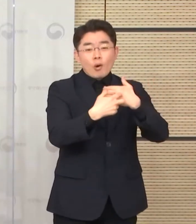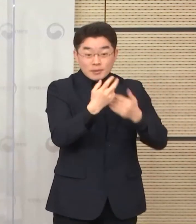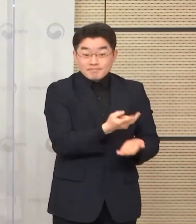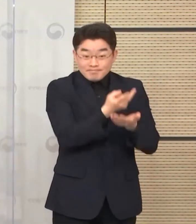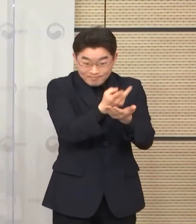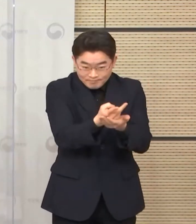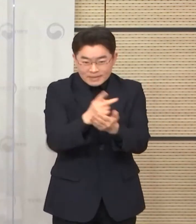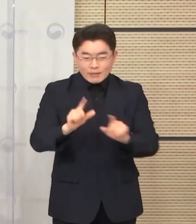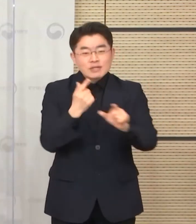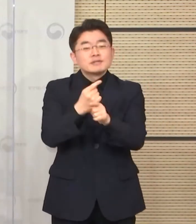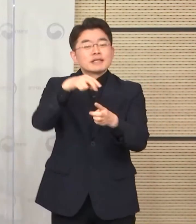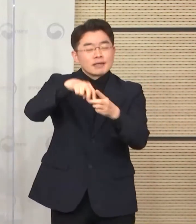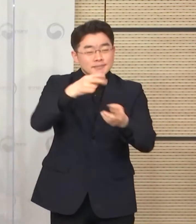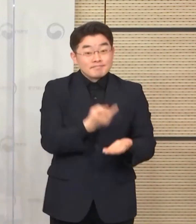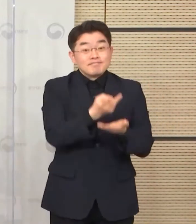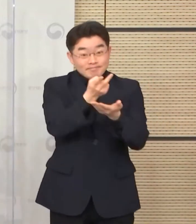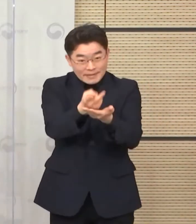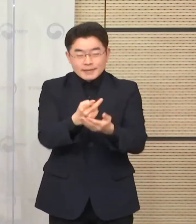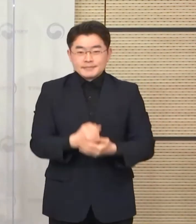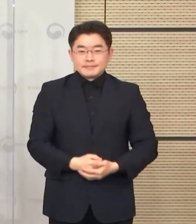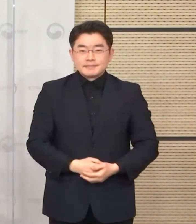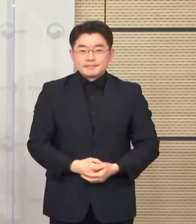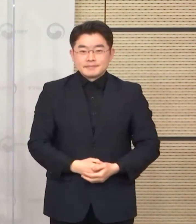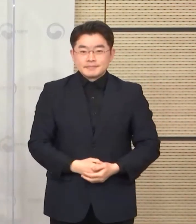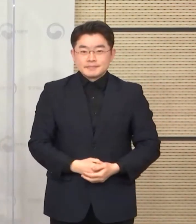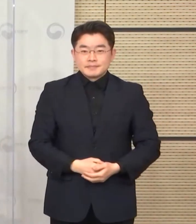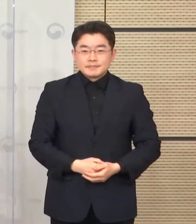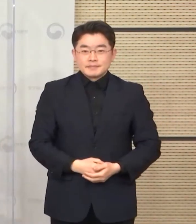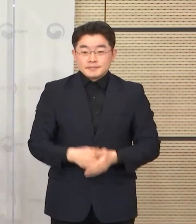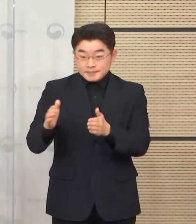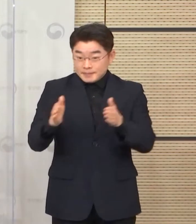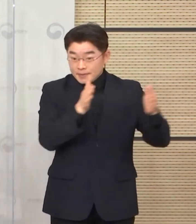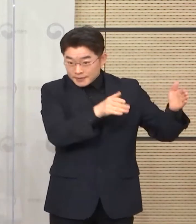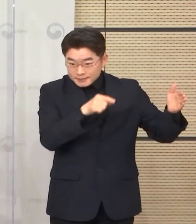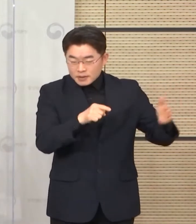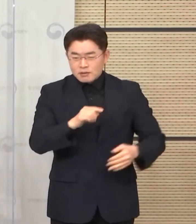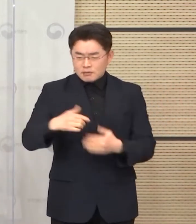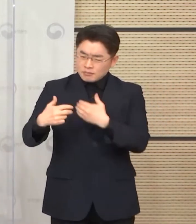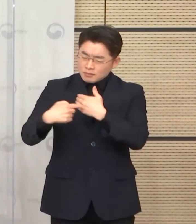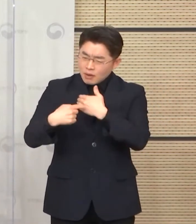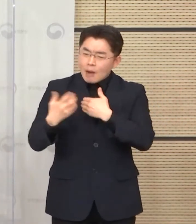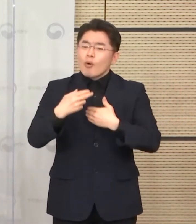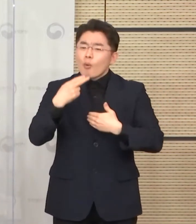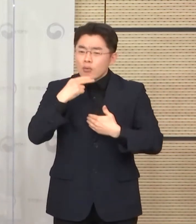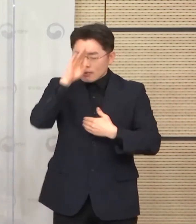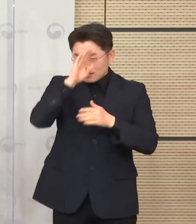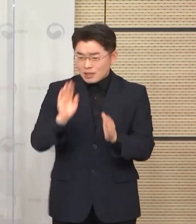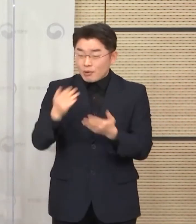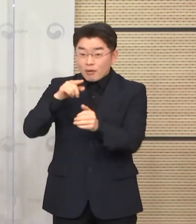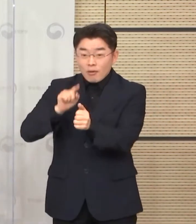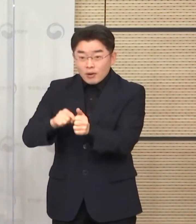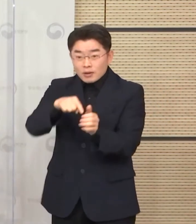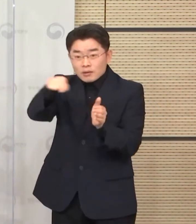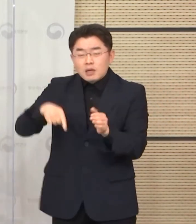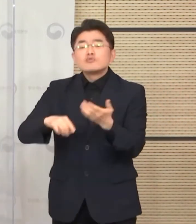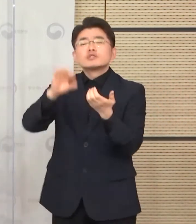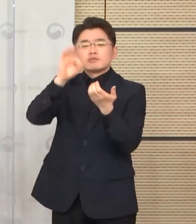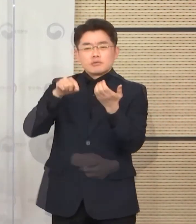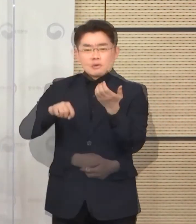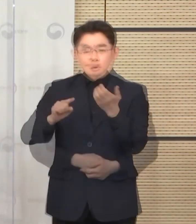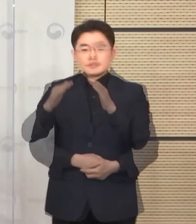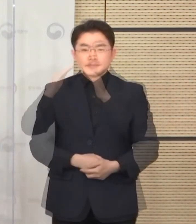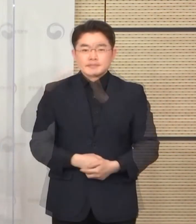생활 7을 센타에 이번 하고 있고 90% 정도의 무증상 경중 한자들은 채택 치료를 받게